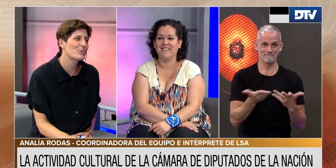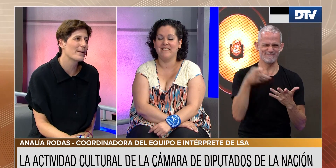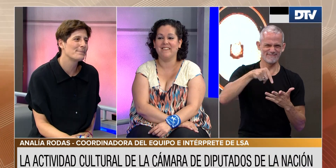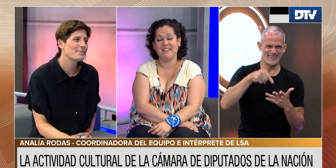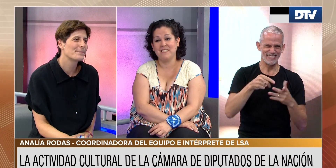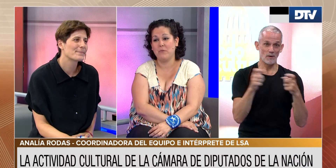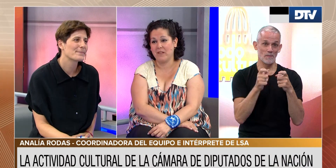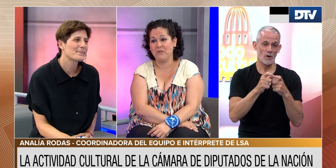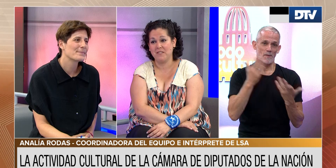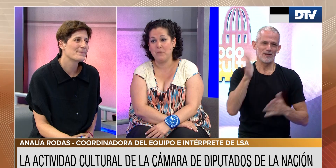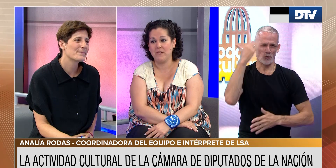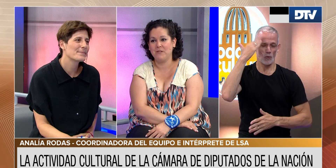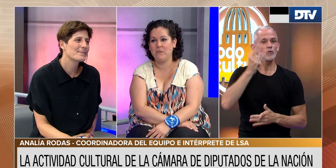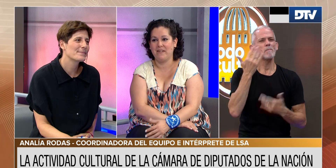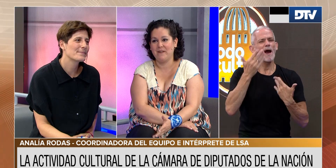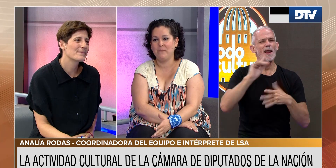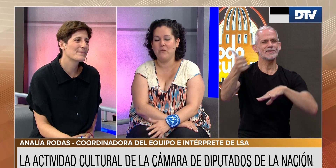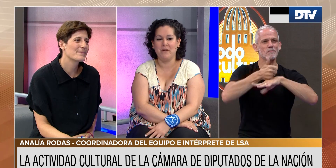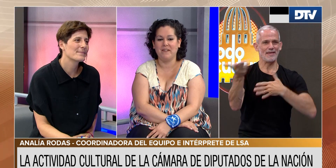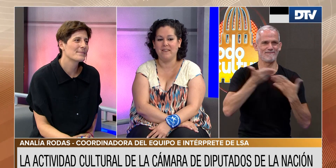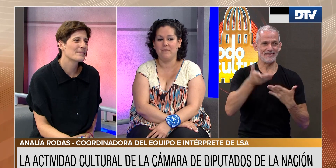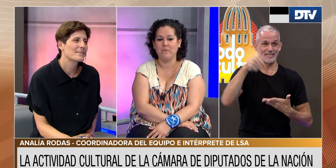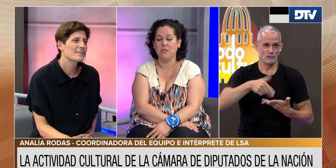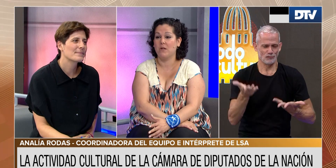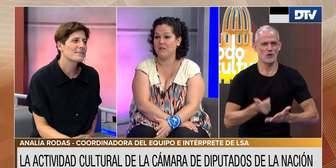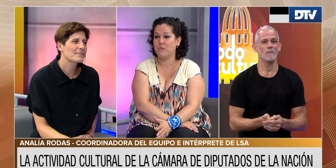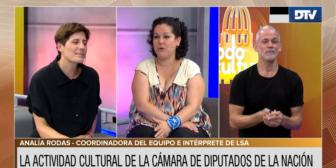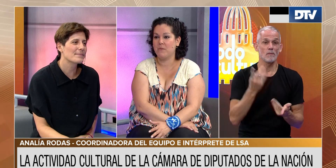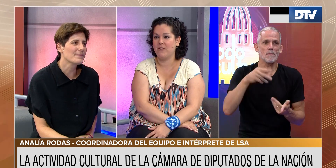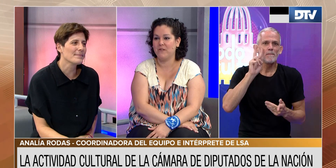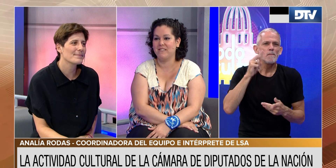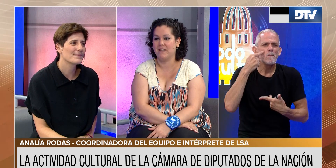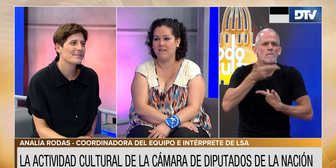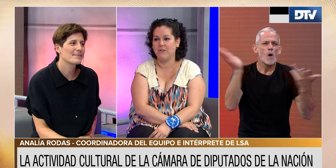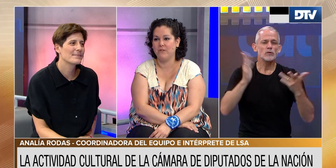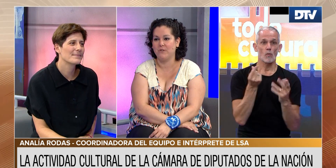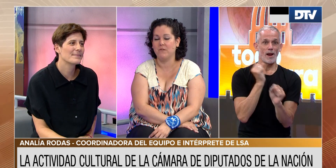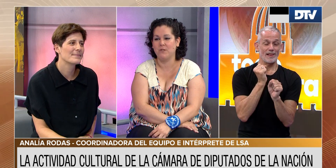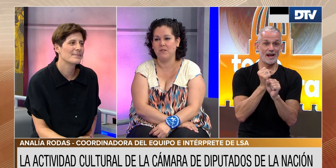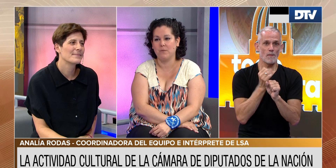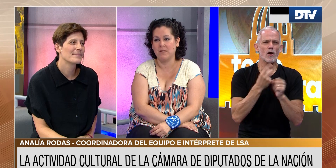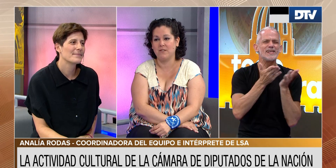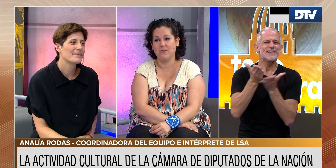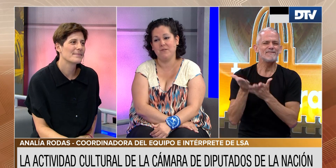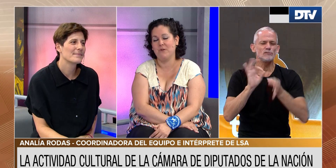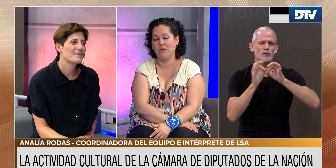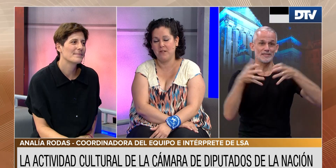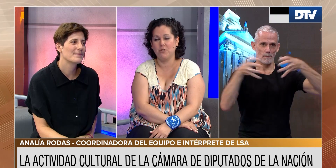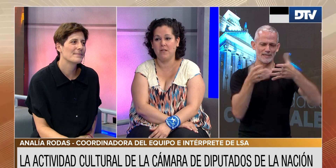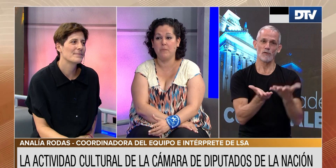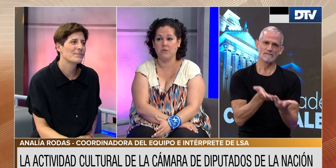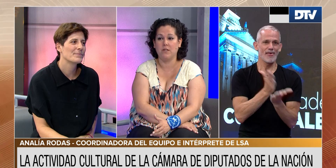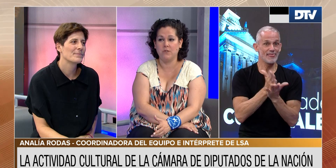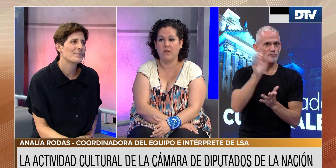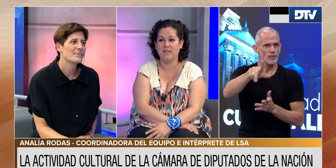en Todo Cultura. Gracias por darnos este espacio para poder visualizar un poco más lo que es el trabajo de los servicios de interpretación y bueno, los